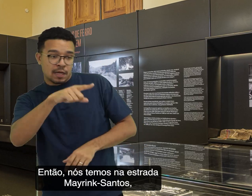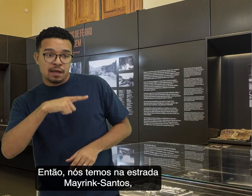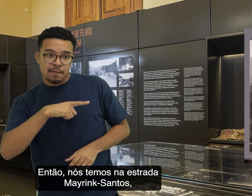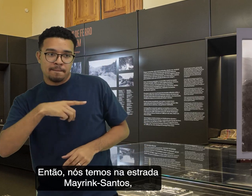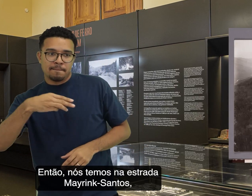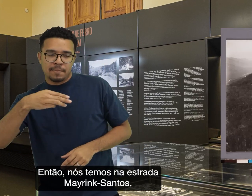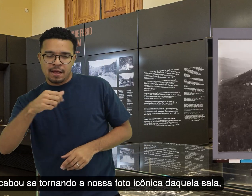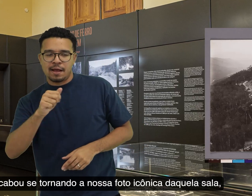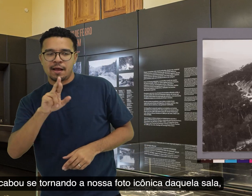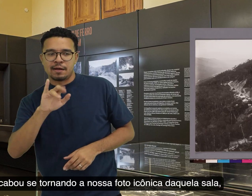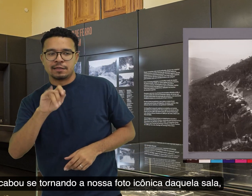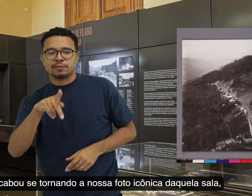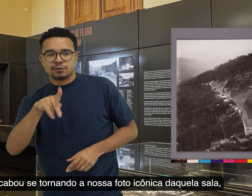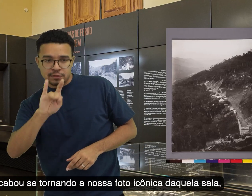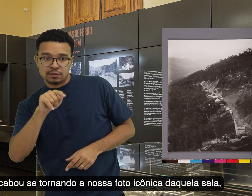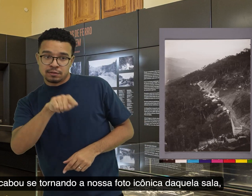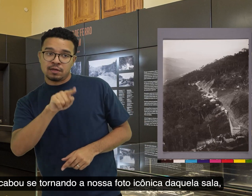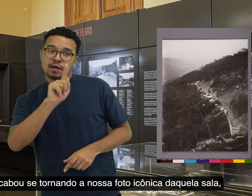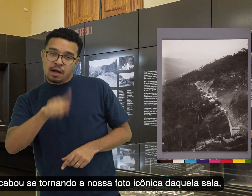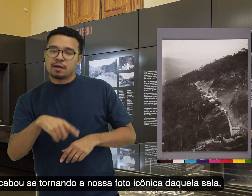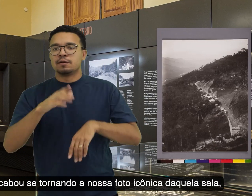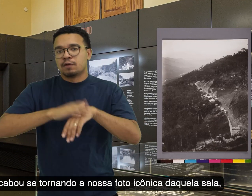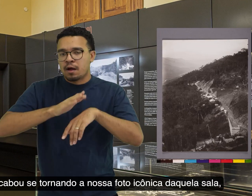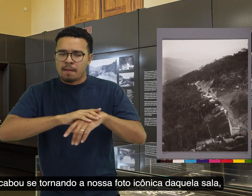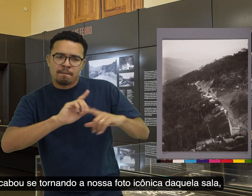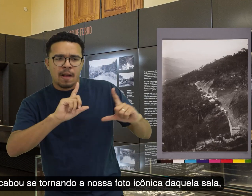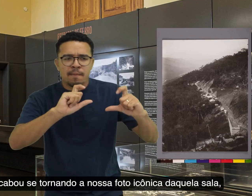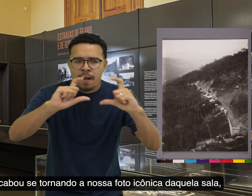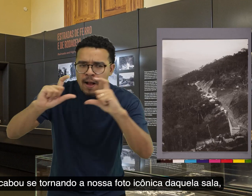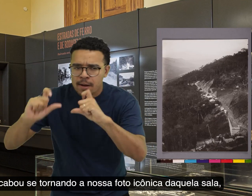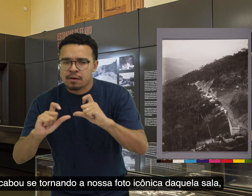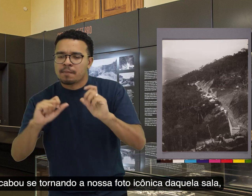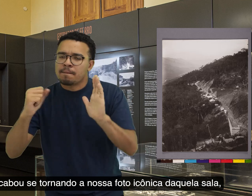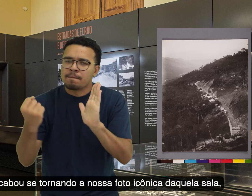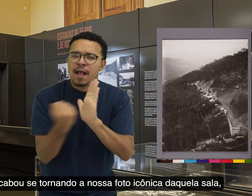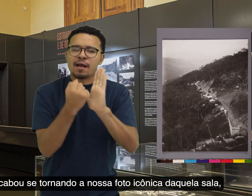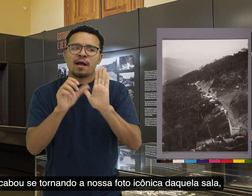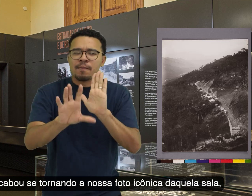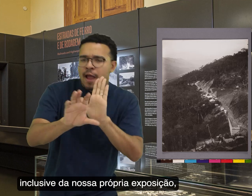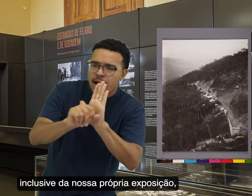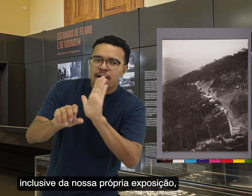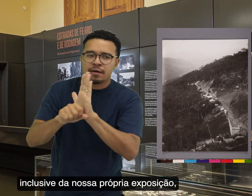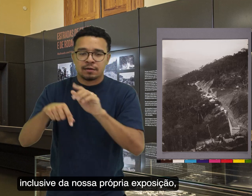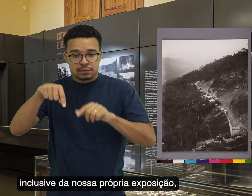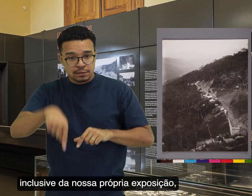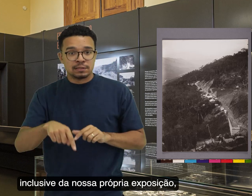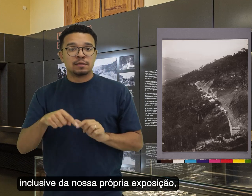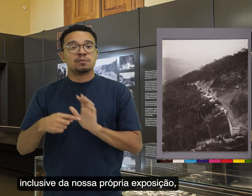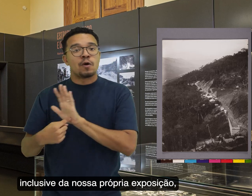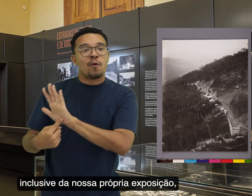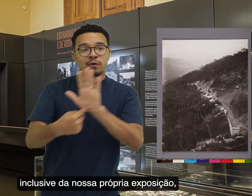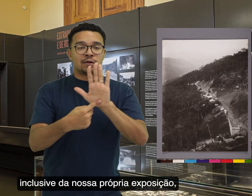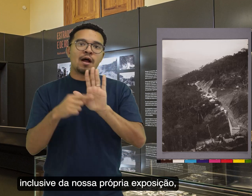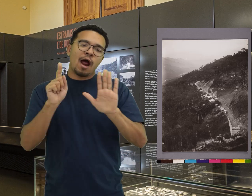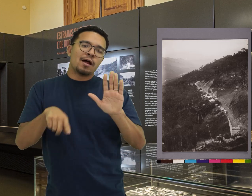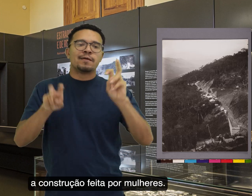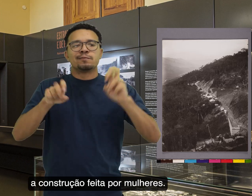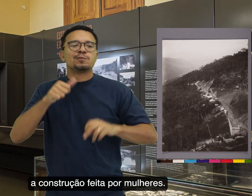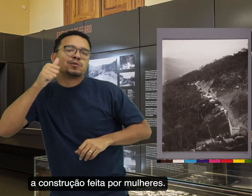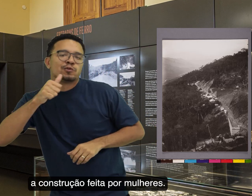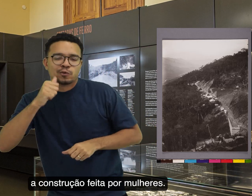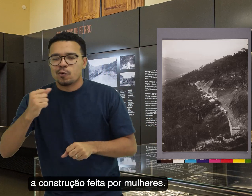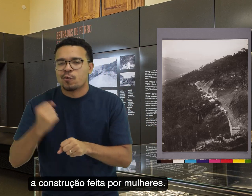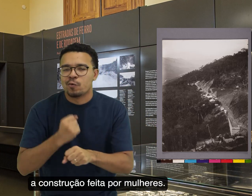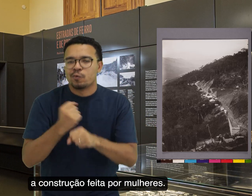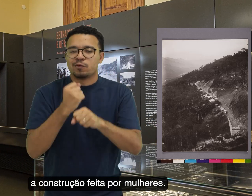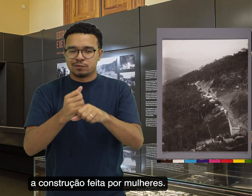temos na estrada Mairim Santos, que acabou se tornando a nossa foto icônica daquela sala, inclusive da nossa própria